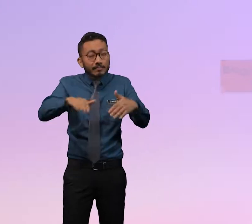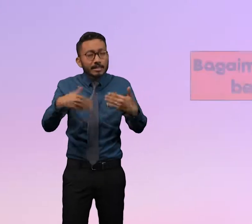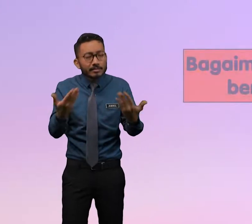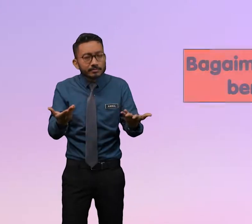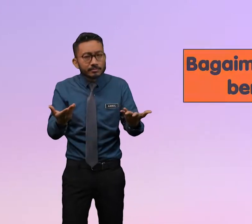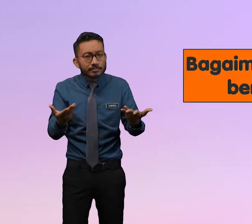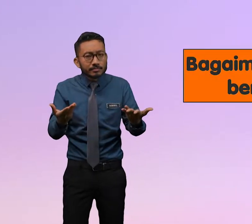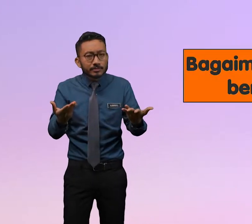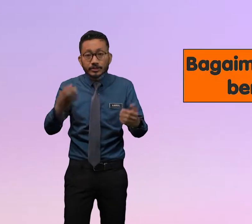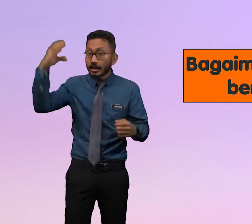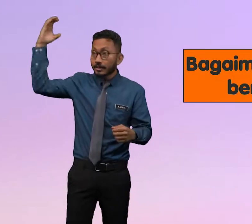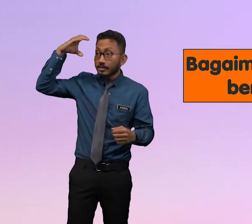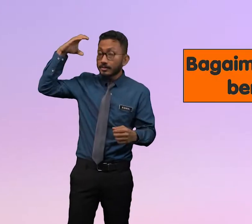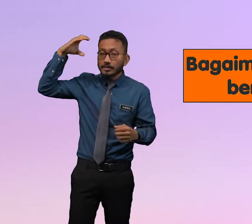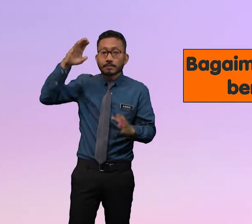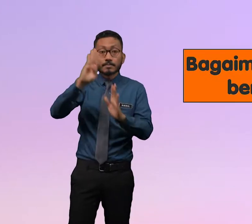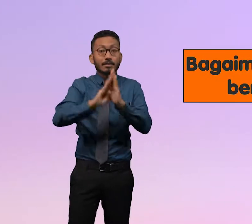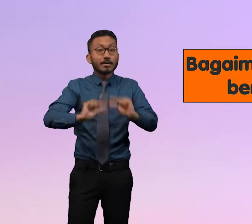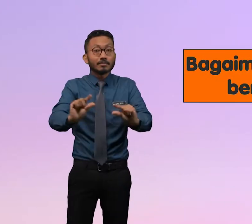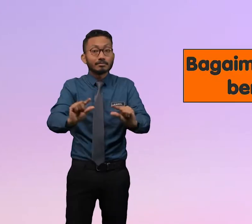Bagaimana cahaya bergerak?